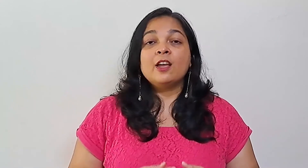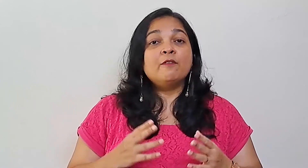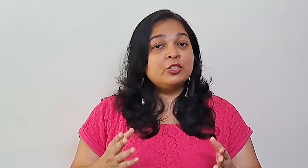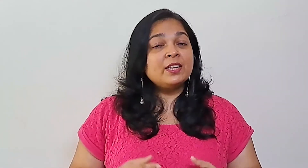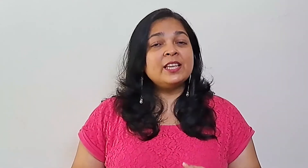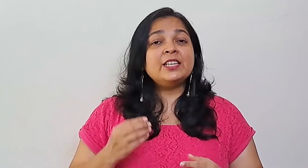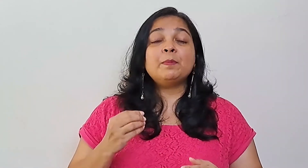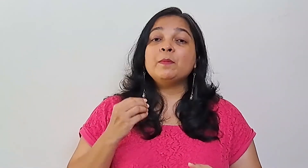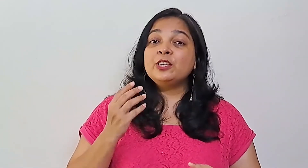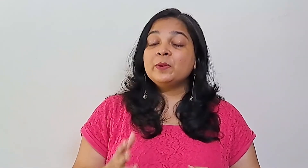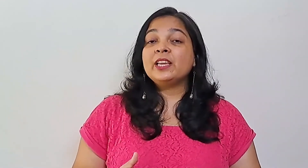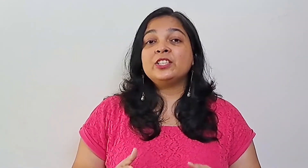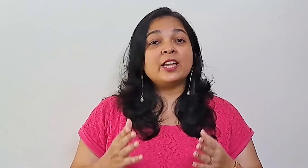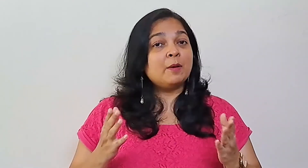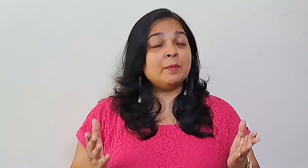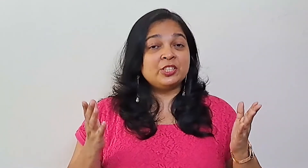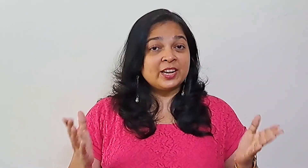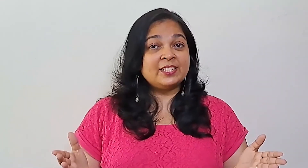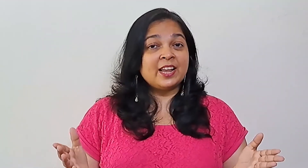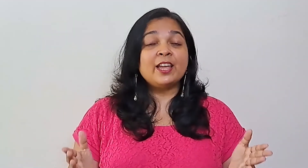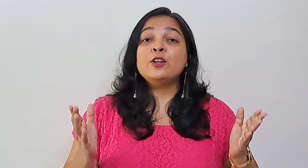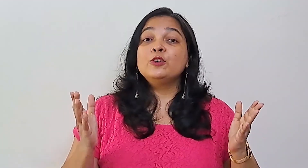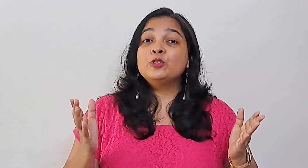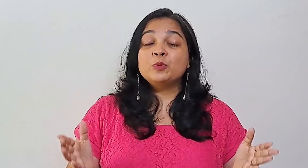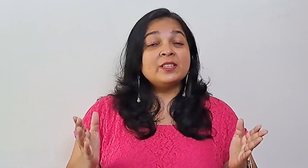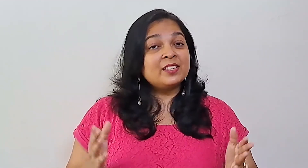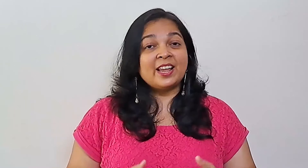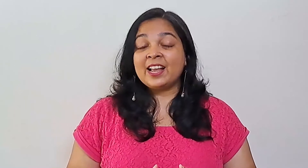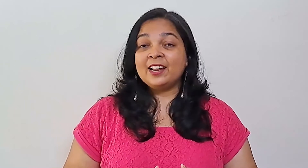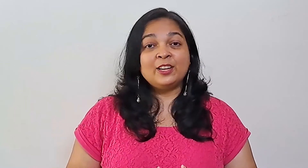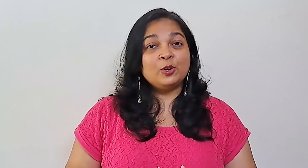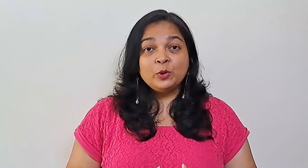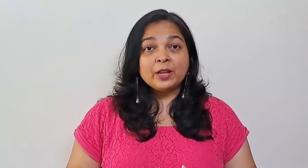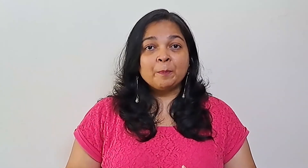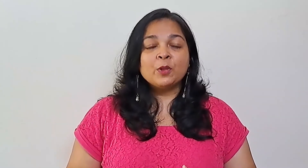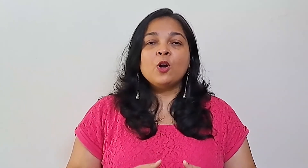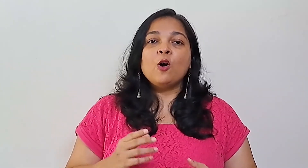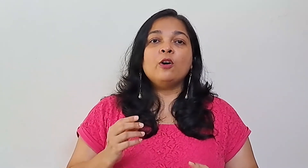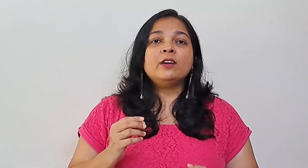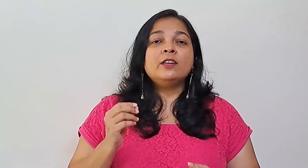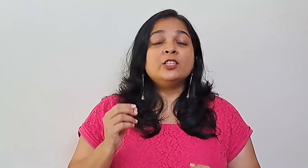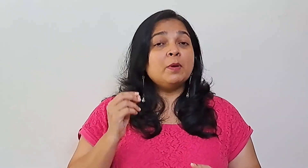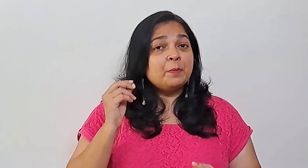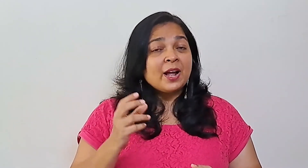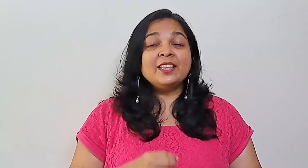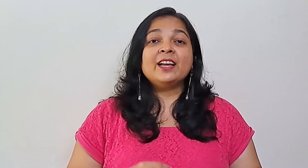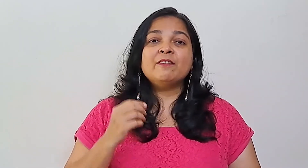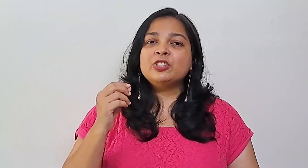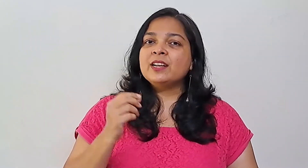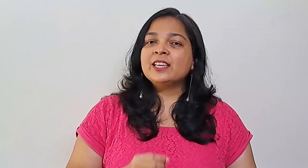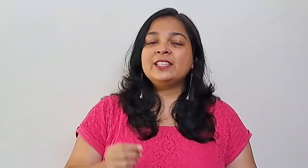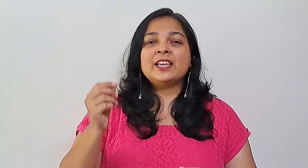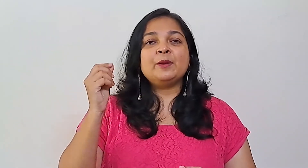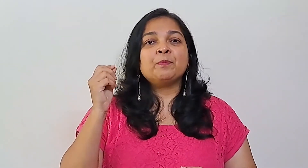ਕਰਾਂਗੇ। ਵਿਸ਼ਵਾਸ ਕਰੋ, ਪਰਮੇਸ਼ਵਰ ਦੀ ਇੱਛਾ ਕਿ ਅਸੀਂ ਕਿੱਦਾਂ ਰਹੀਏ, ਸਵਸਥ ਰਹੀਏ। ਹਾਲੇਲੂਇਆ। ਤੇ ਜਦੋਂ ਆਪਾਂ ਪ੍ਰਾਰਥਨਾ